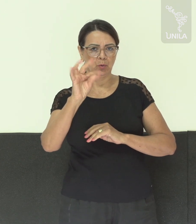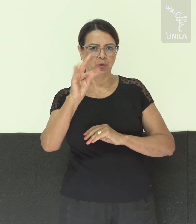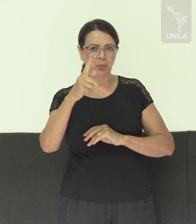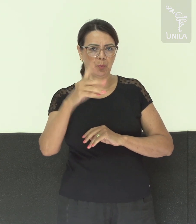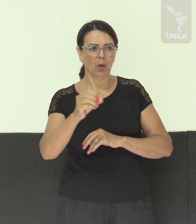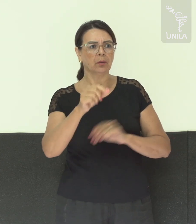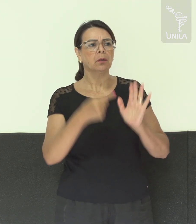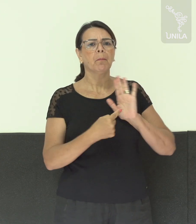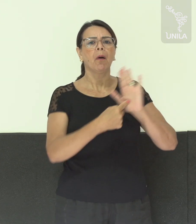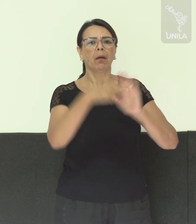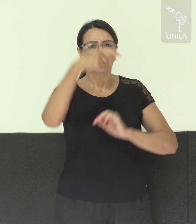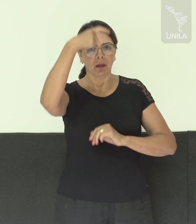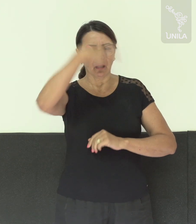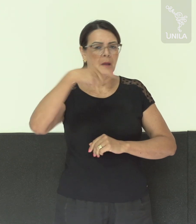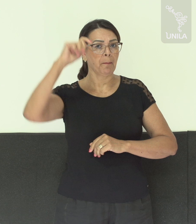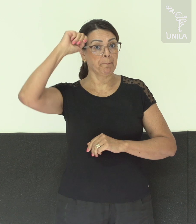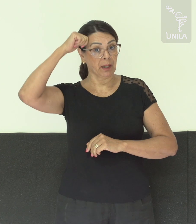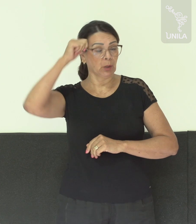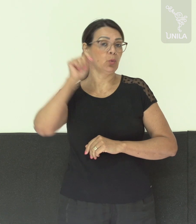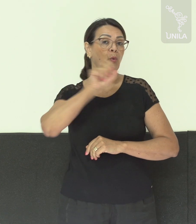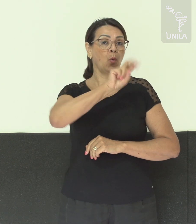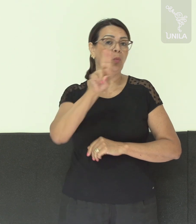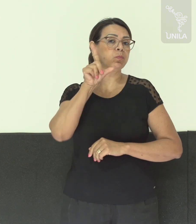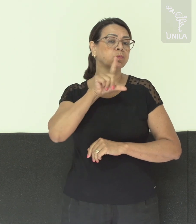identifique como preto ou pardo.